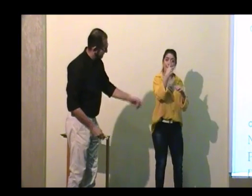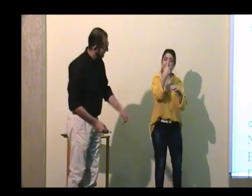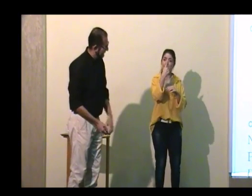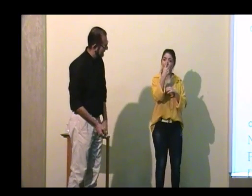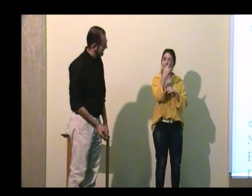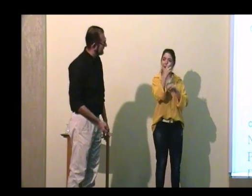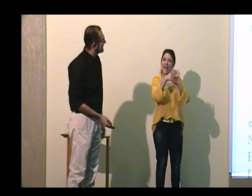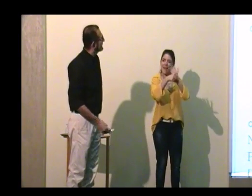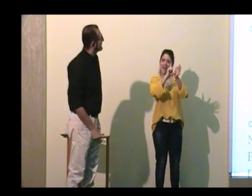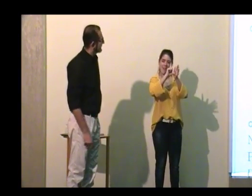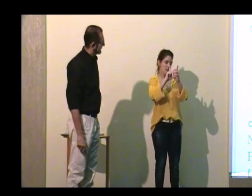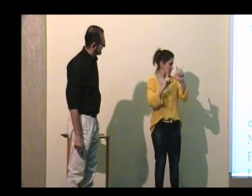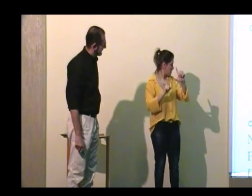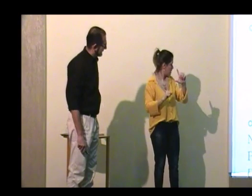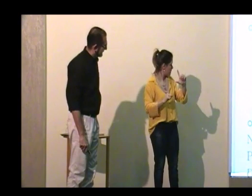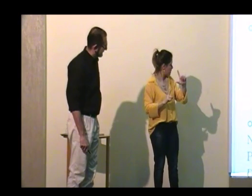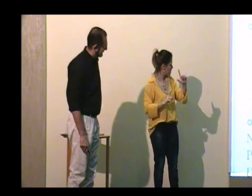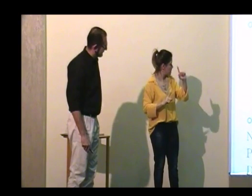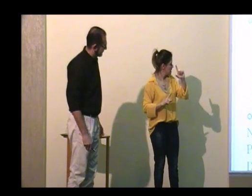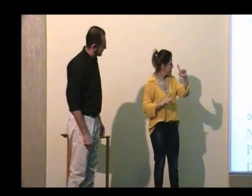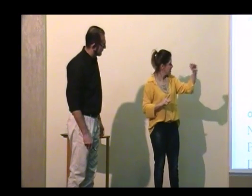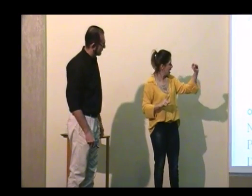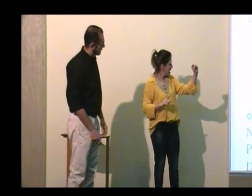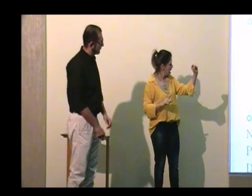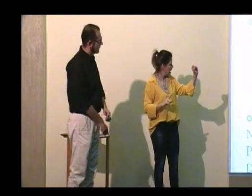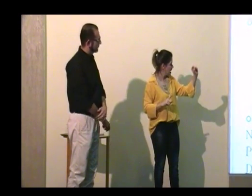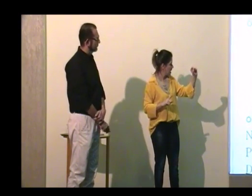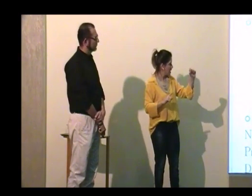170 a 100 é normal.